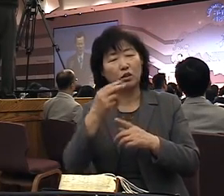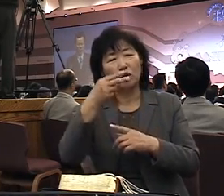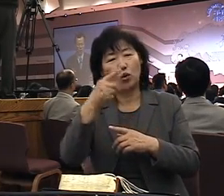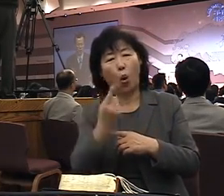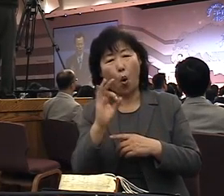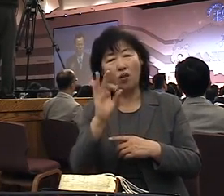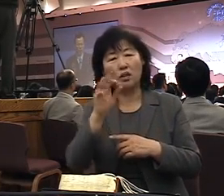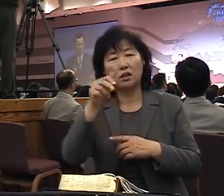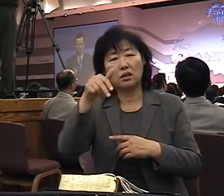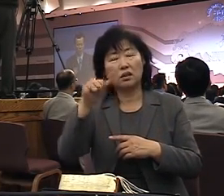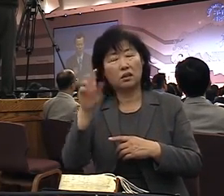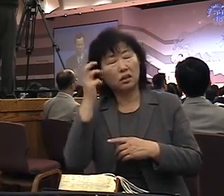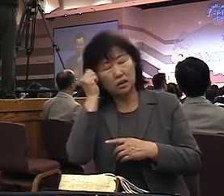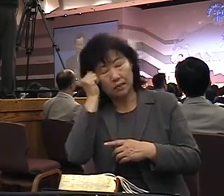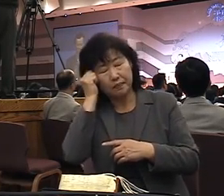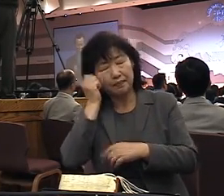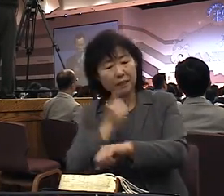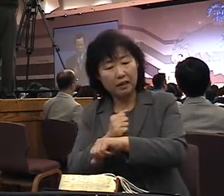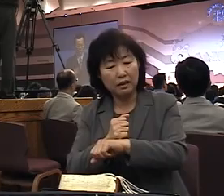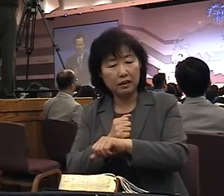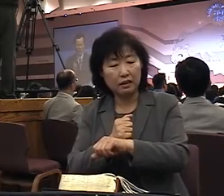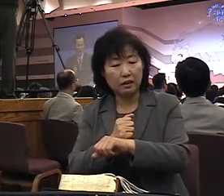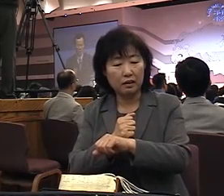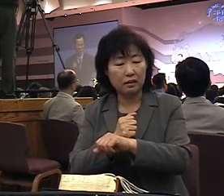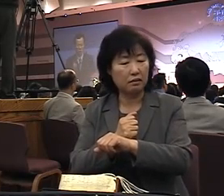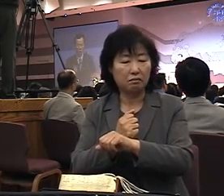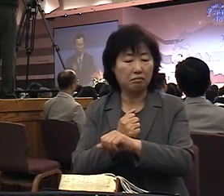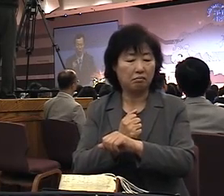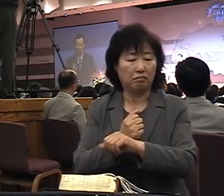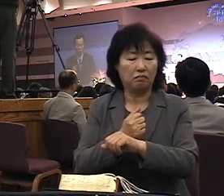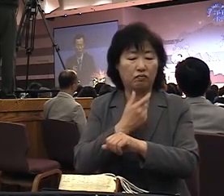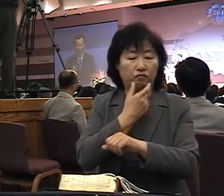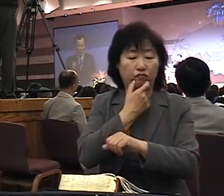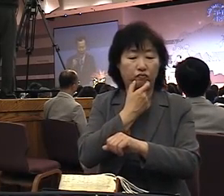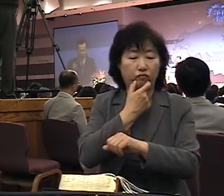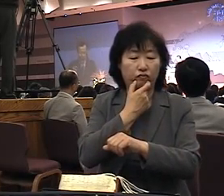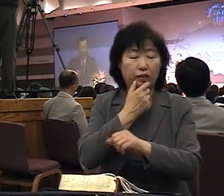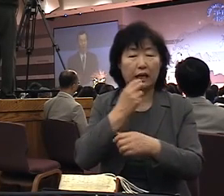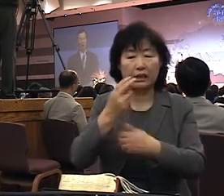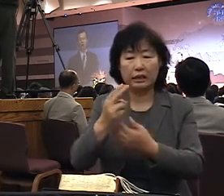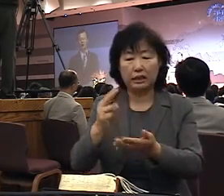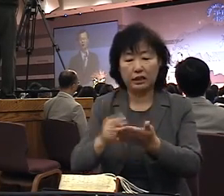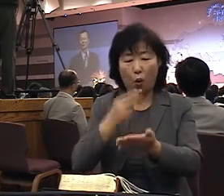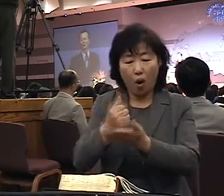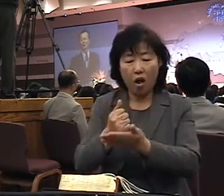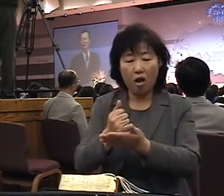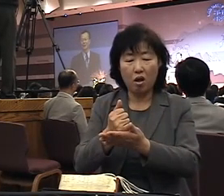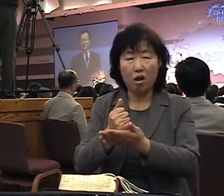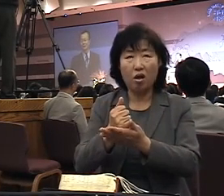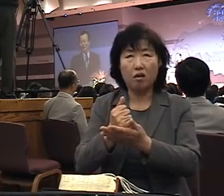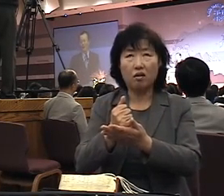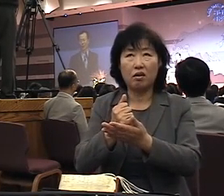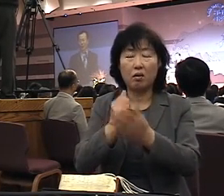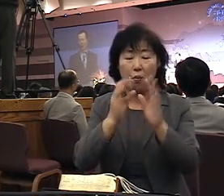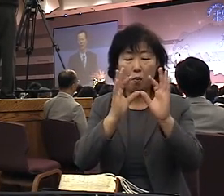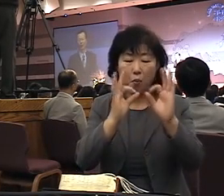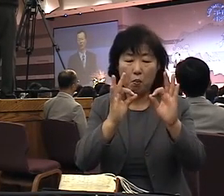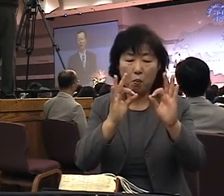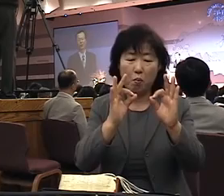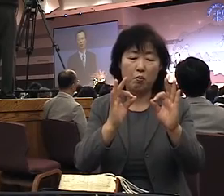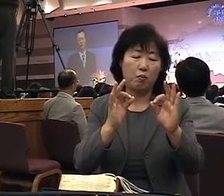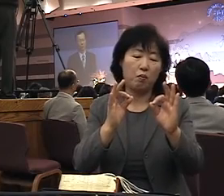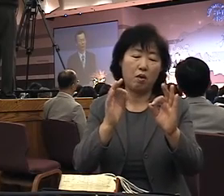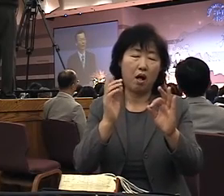하나님께서 이것을 목격했을 때 10절을 보니까 이것이 여호와 목전에 악했다가 나와 있고 그래서